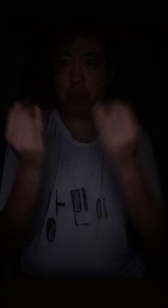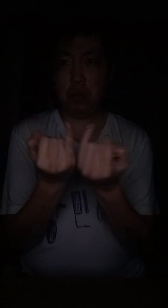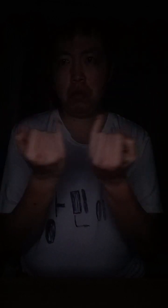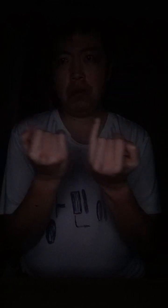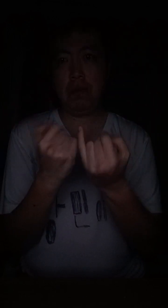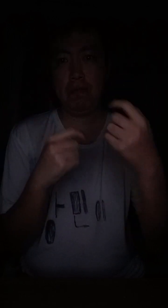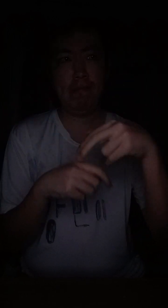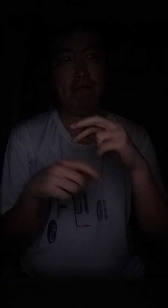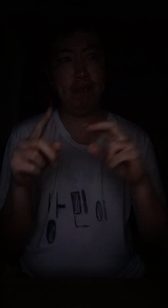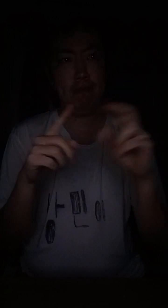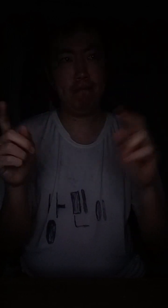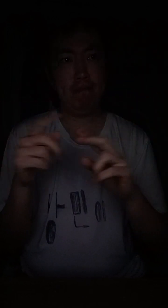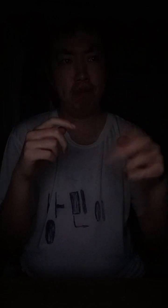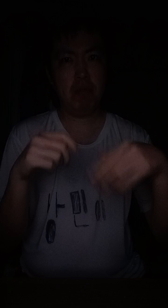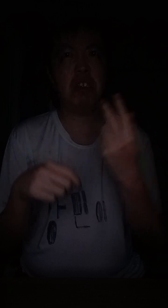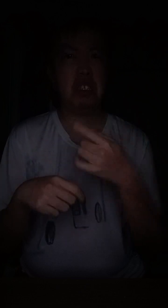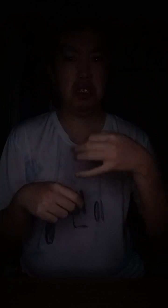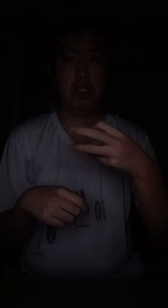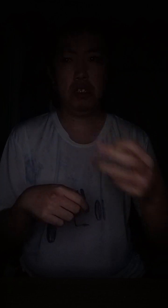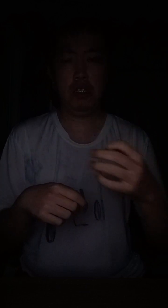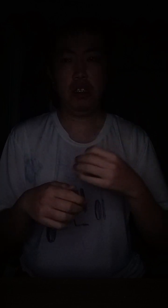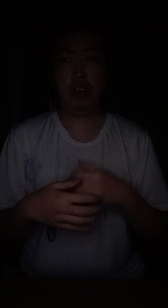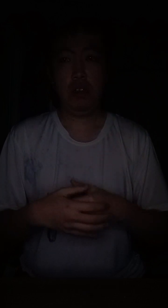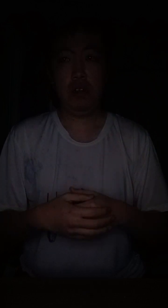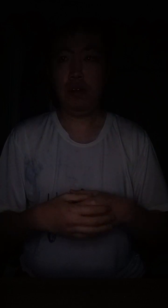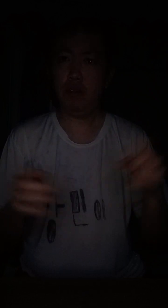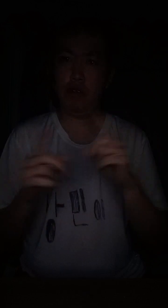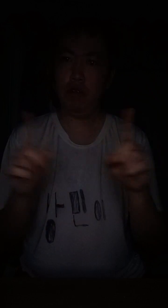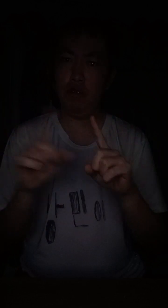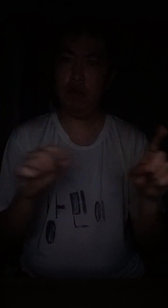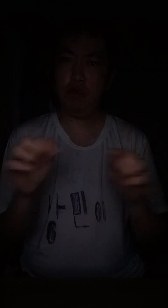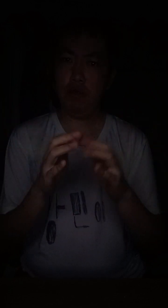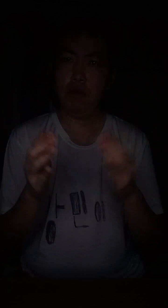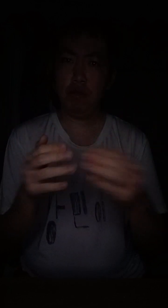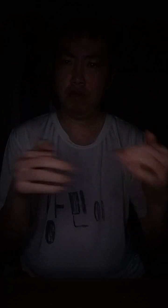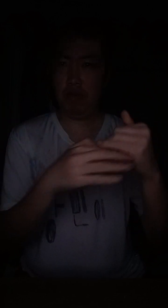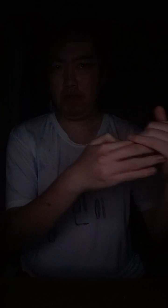바로 몰래카메라 피의자입니다. 이 현장 어떤 곳인지 저도 다녀와 봤습니다.